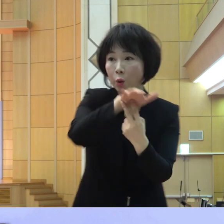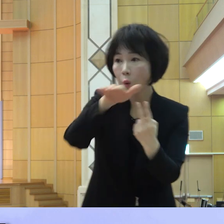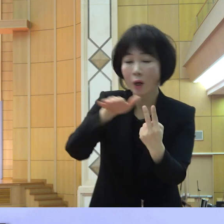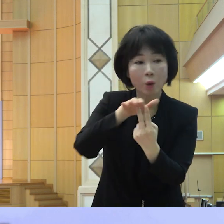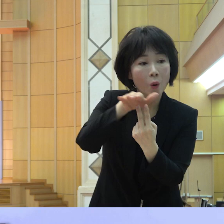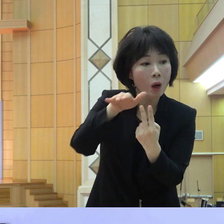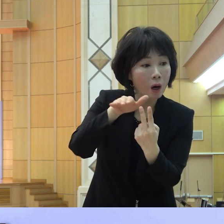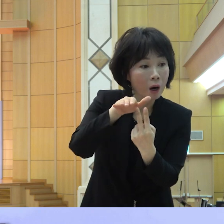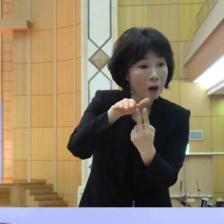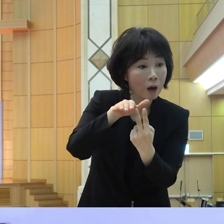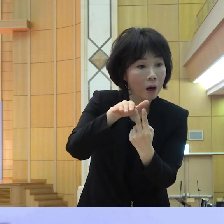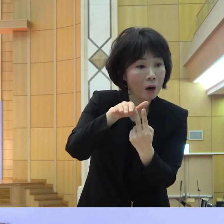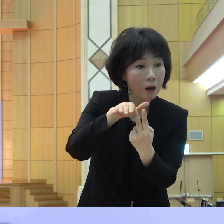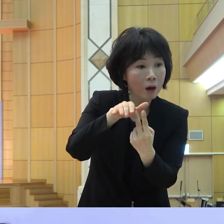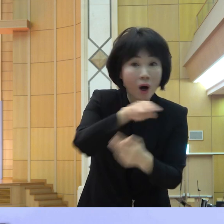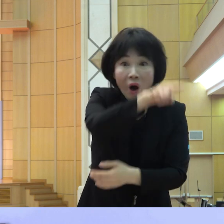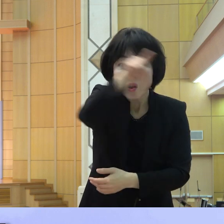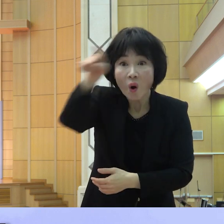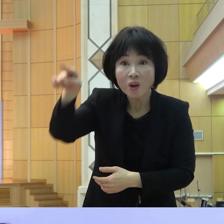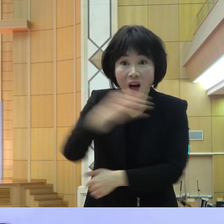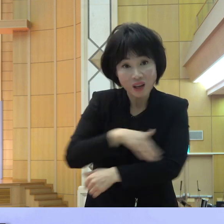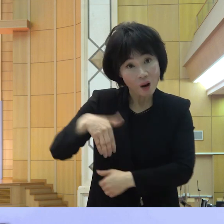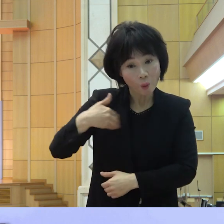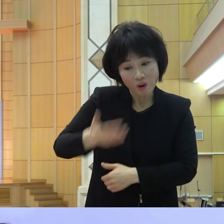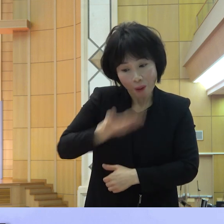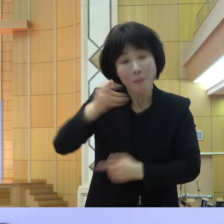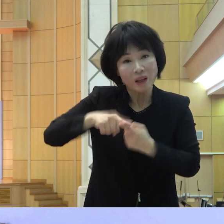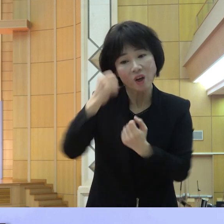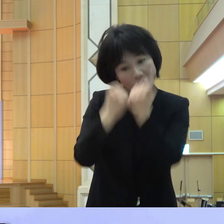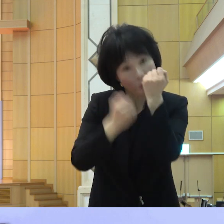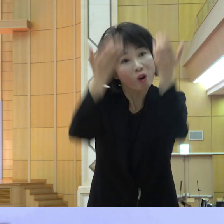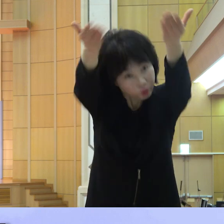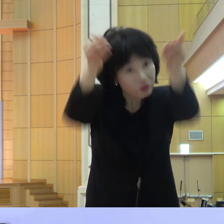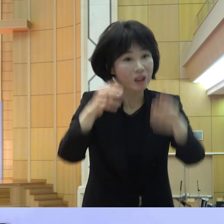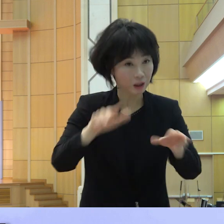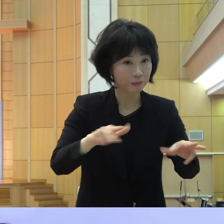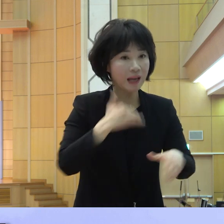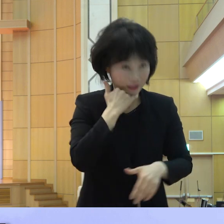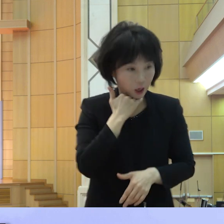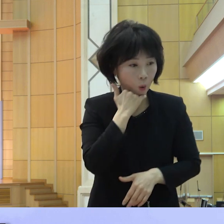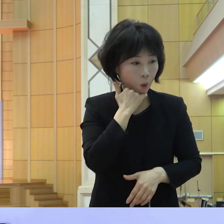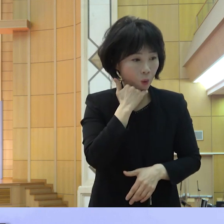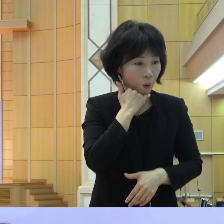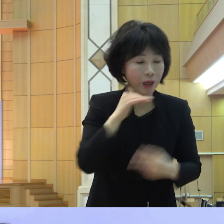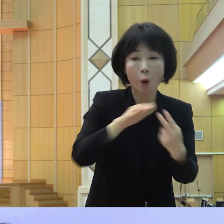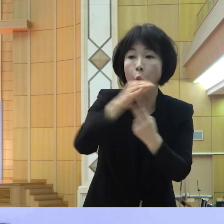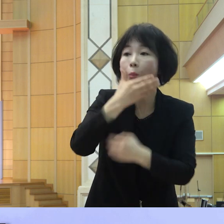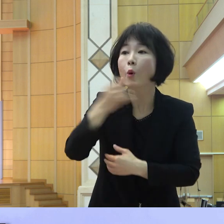이제 너희가 알지 못한 양식에 대해서 계속 말씀을 드리려고 합니다. 요한복음 6장으로 갑니다. 26절.